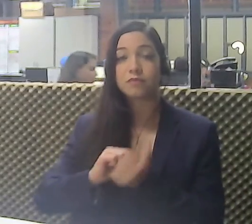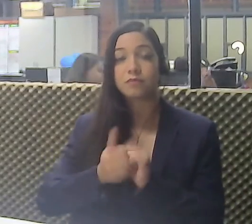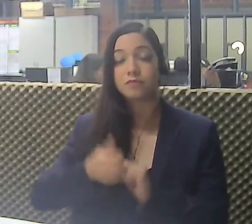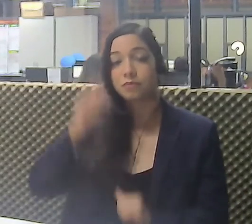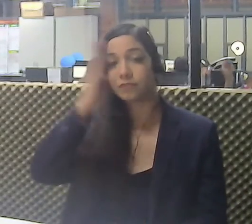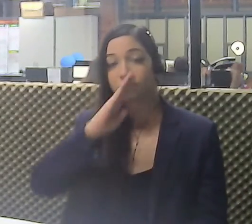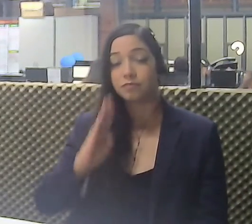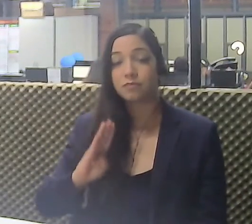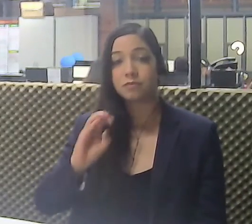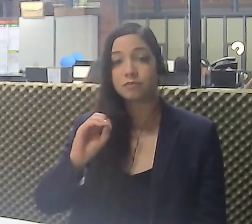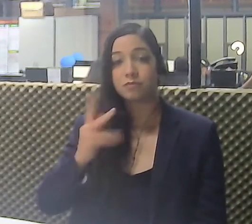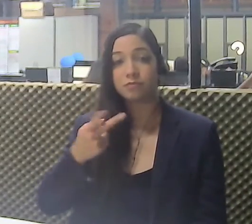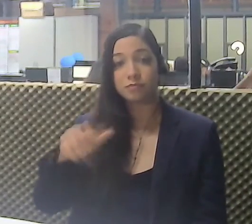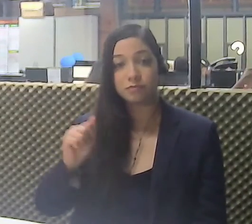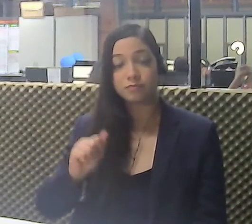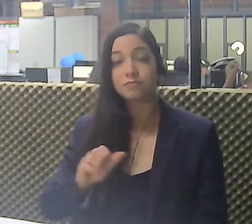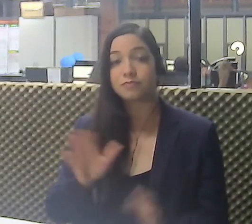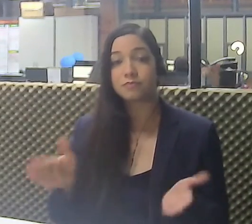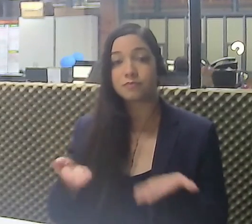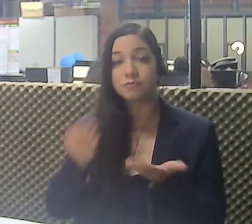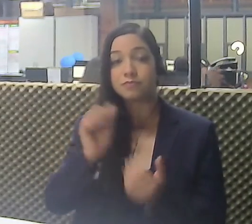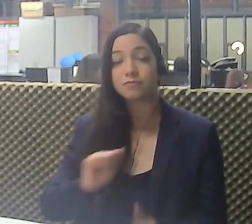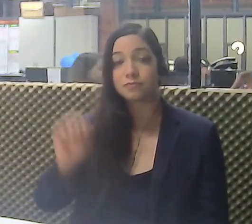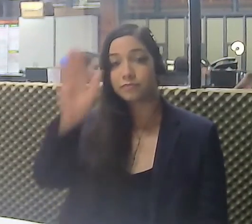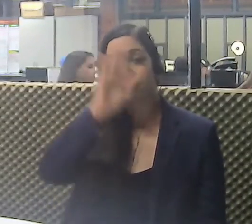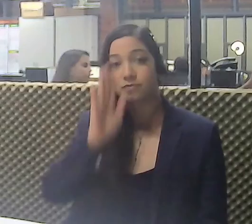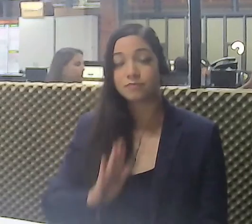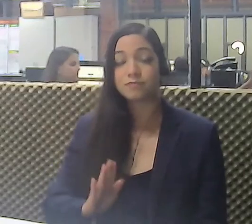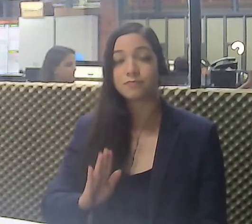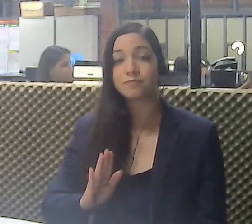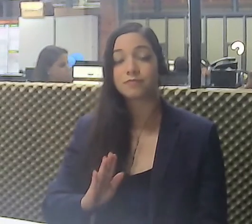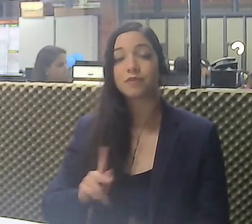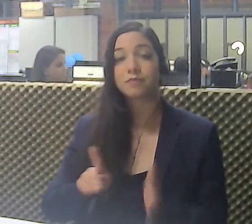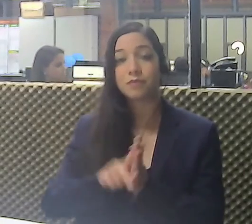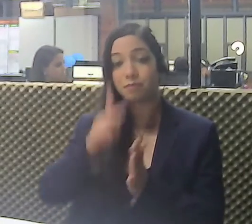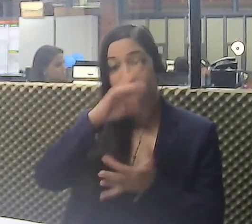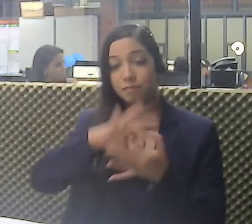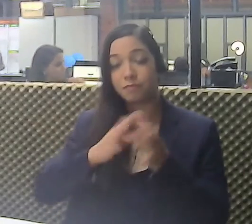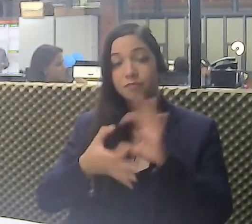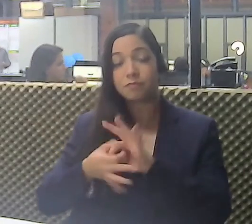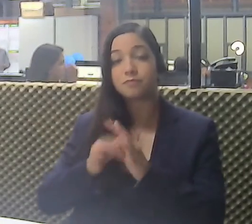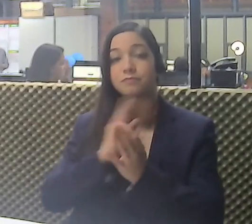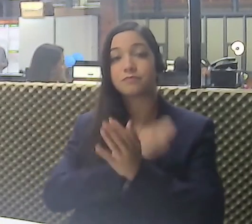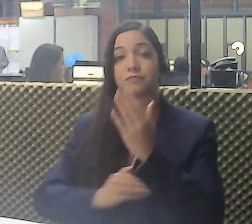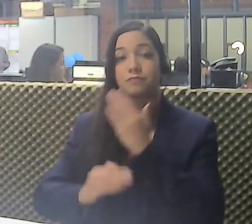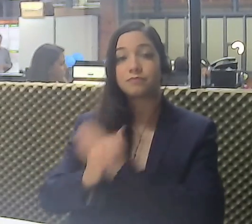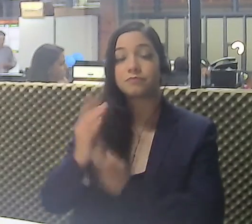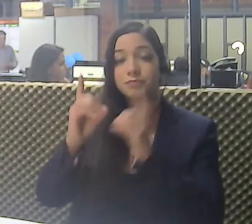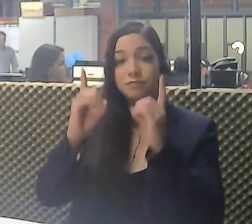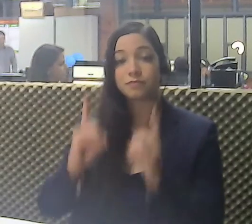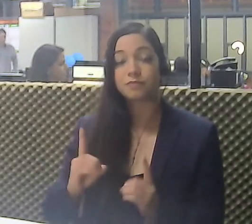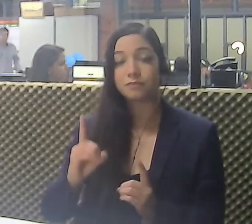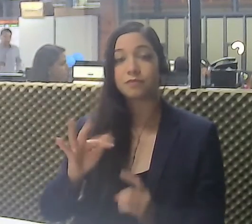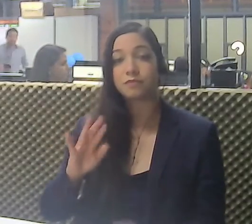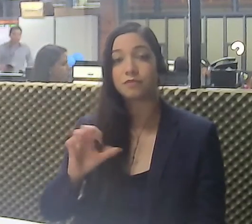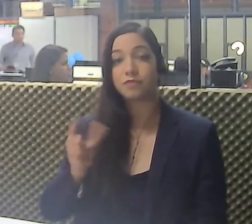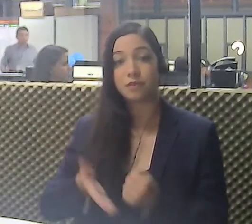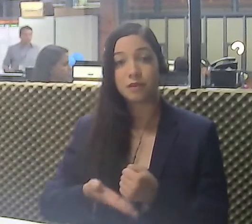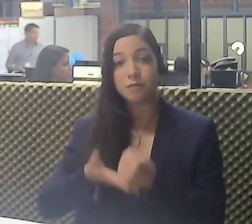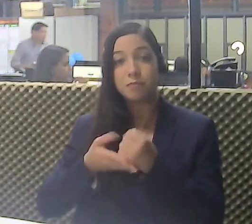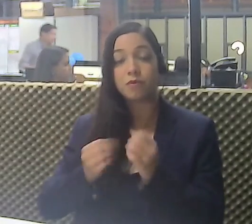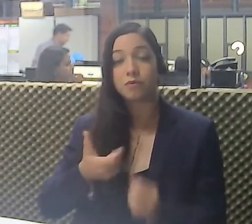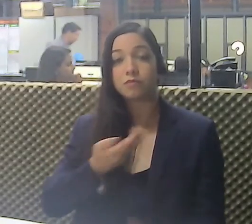Bocha Paralímpica, promovido pela Associação Nacional de Desporto para Deficientes, com apoio da Futel e participação de